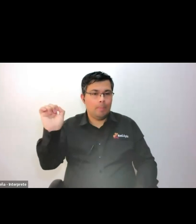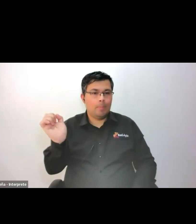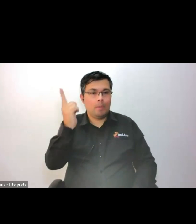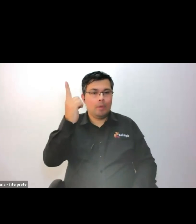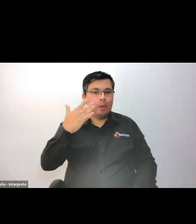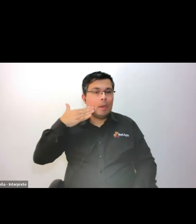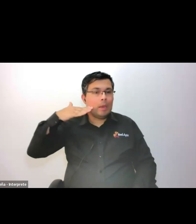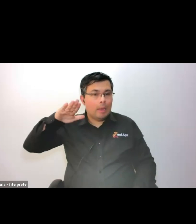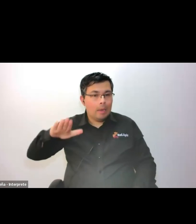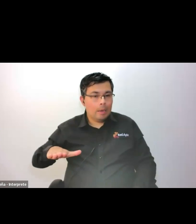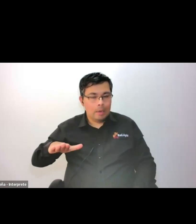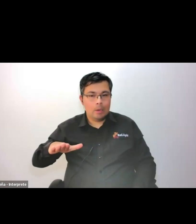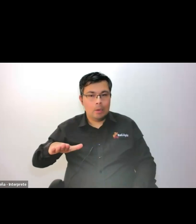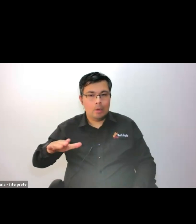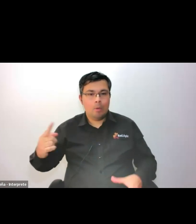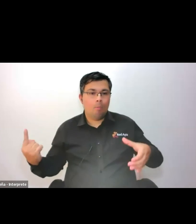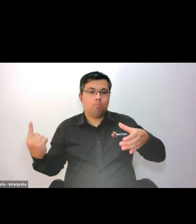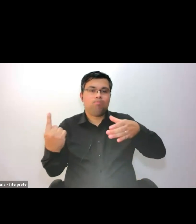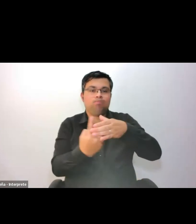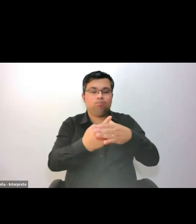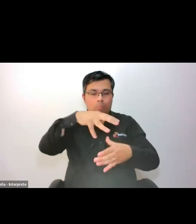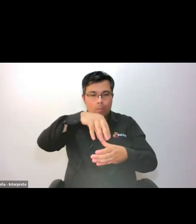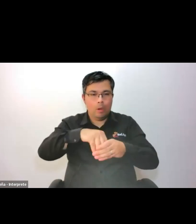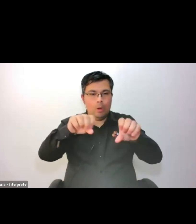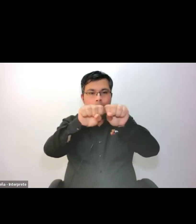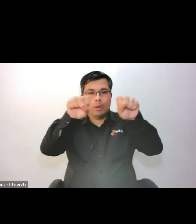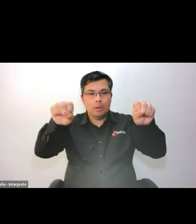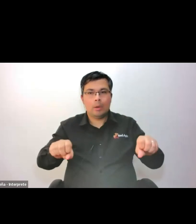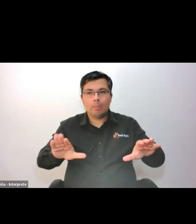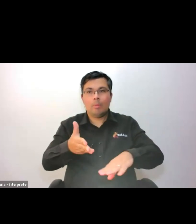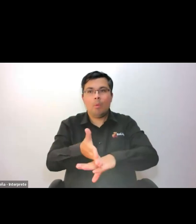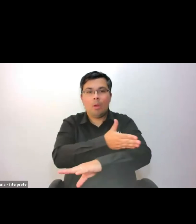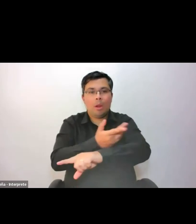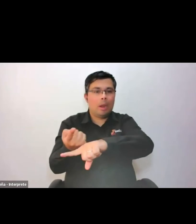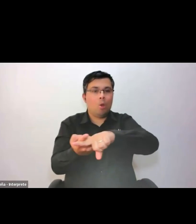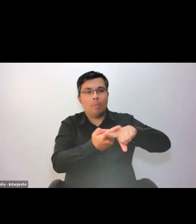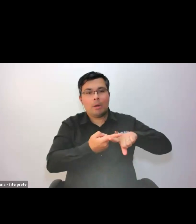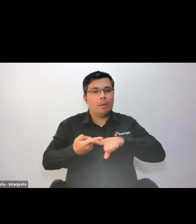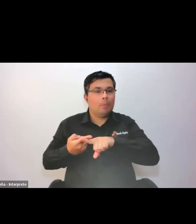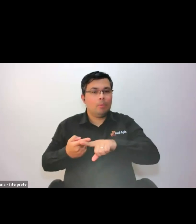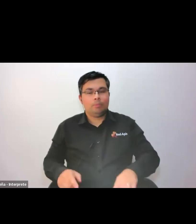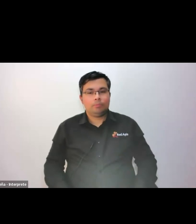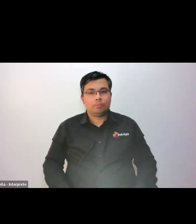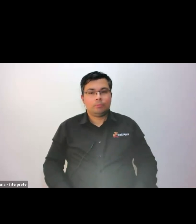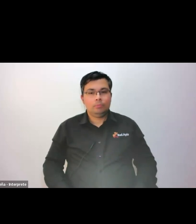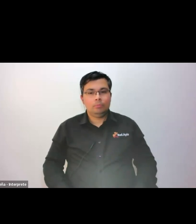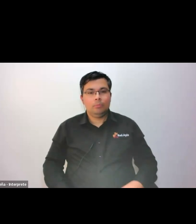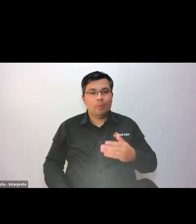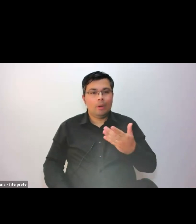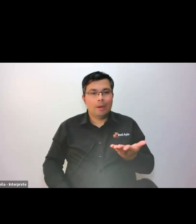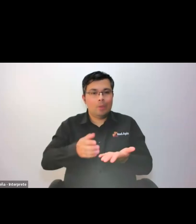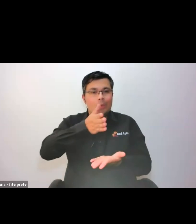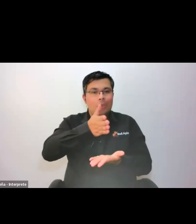permanezca en el sistema. Y justo conversábamos de esto con Marcela al comienzo. Esto tiene